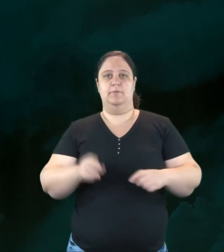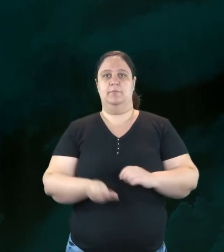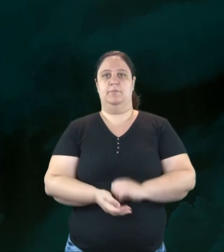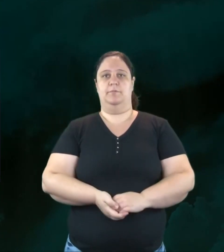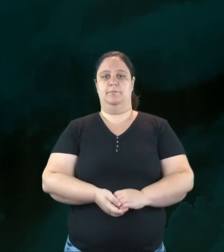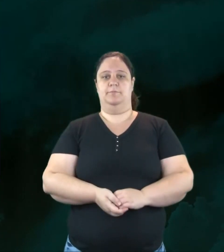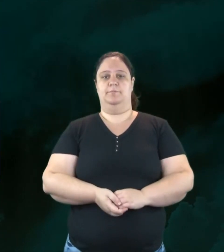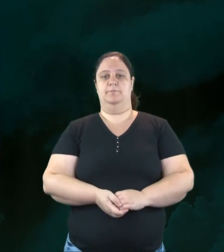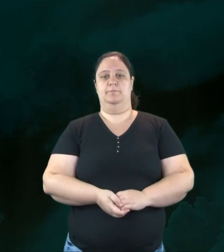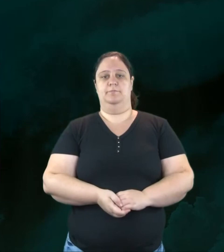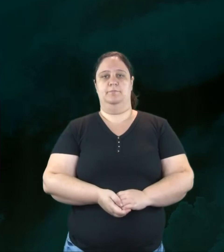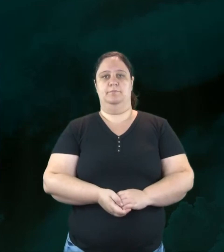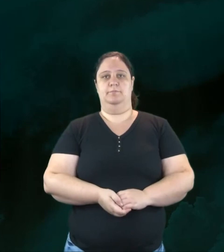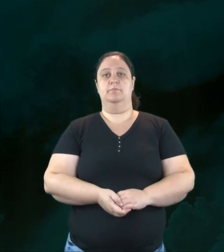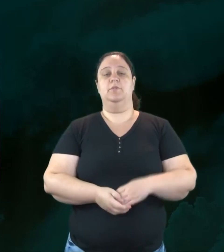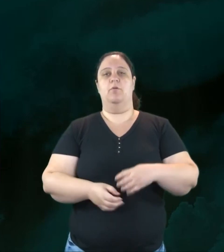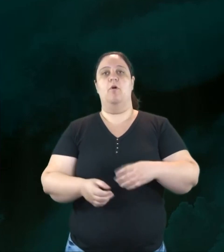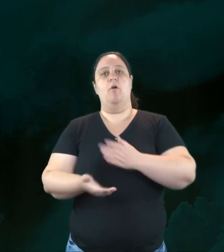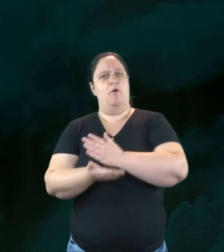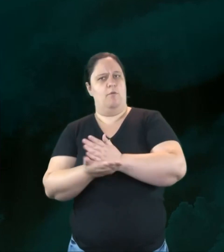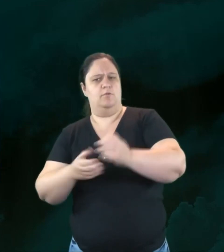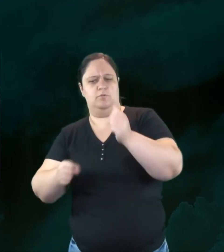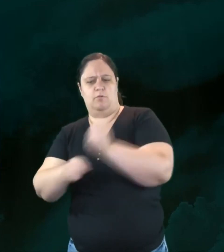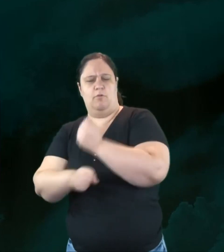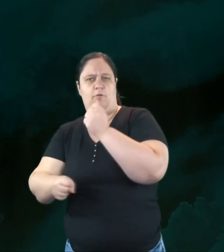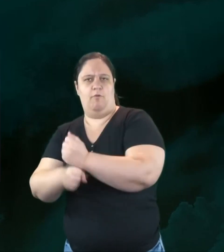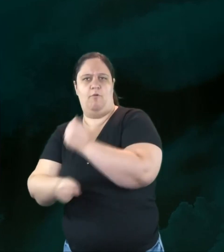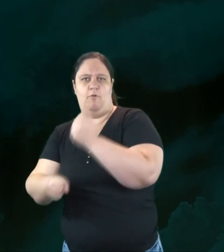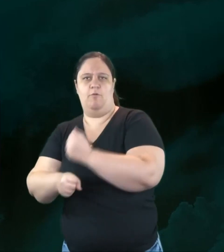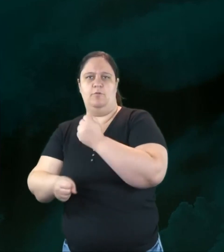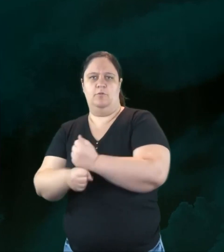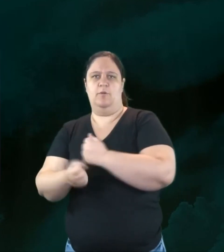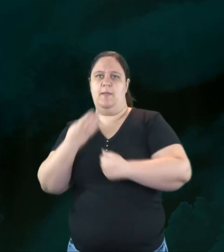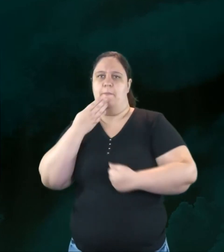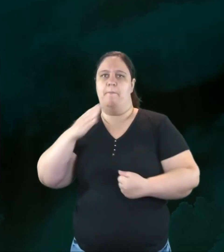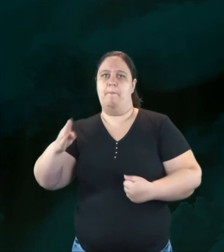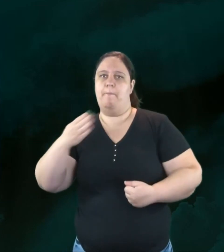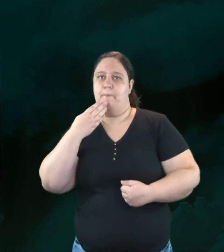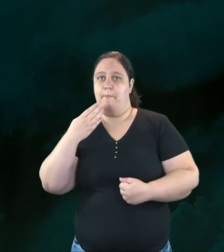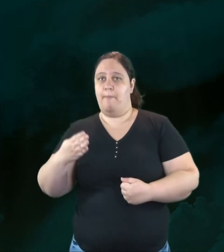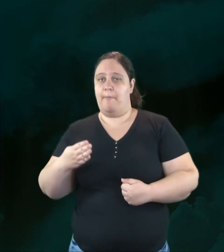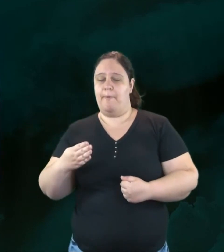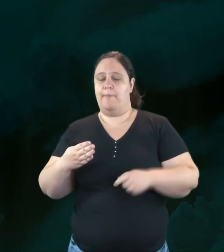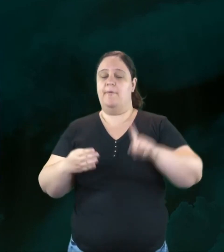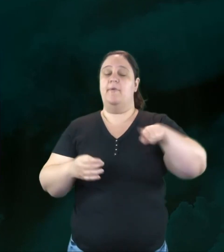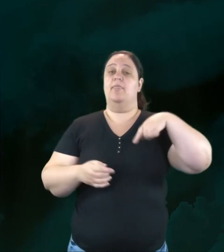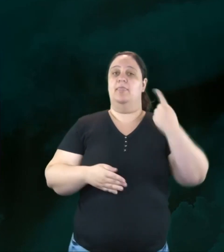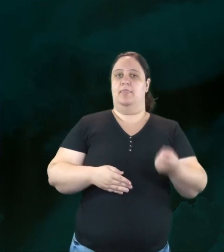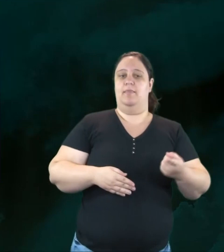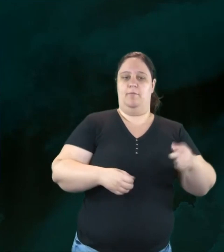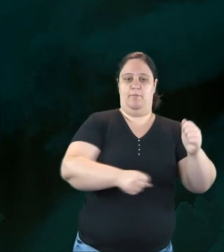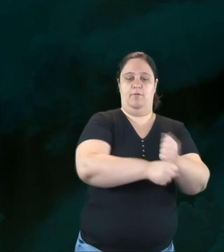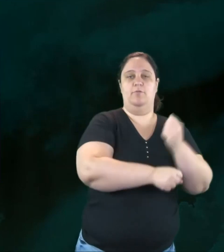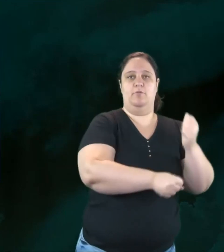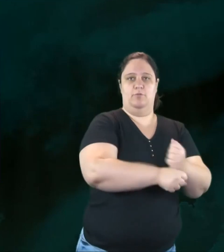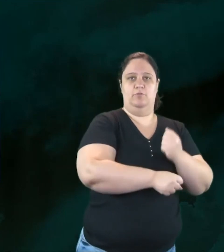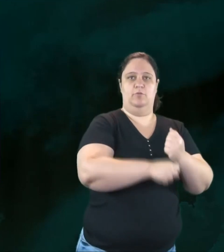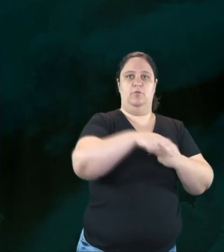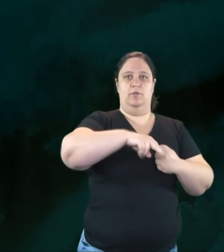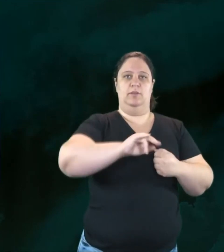edificou o seu reino em Babel, começou em Babel, e depois ele edificou o reino na Síria, em